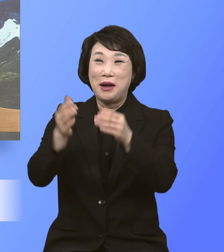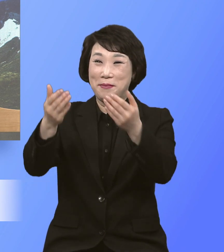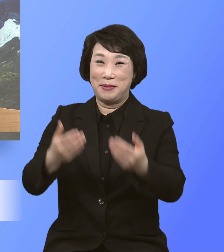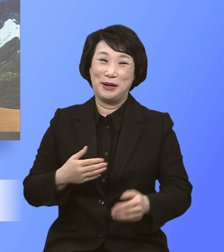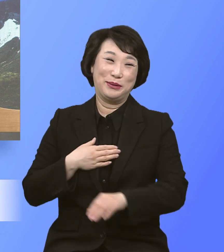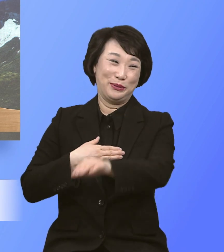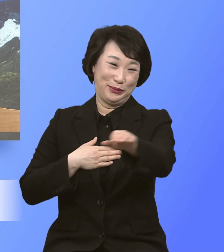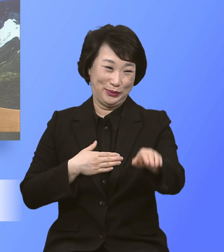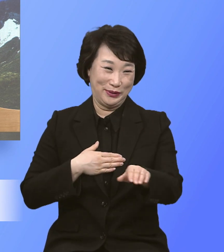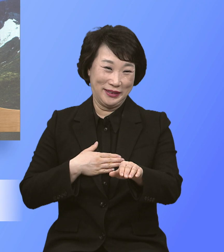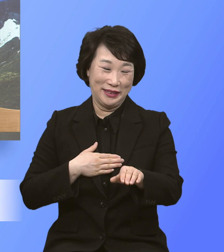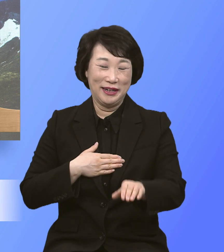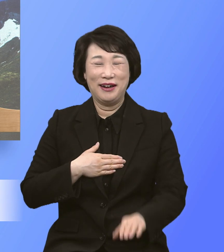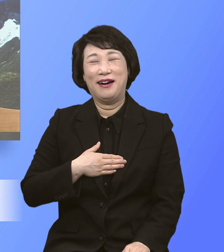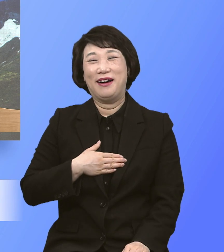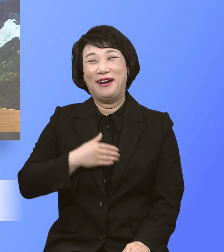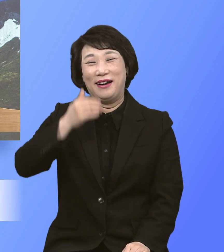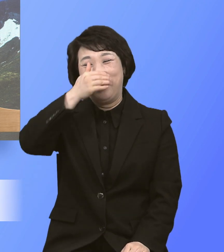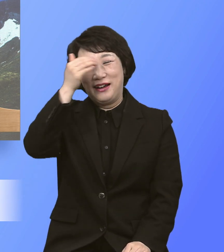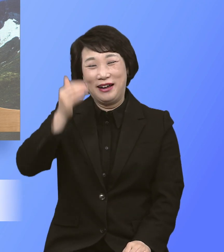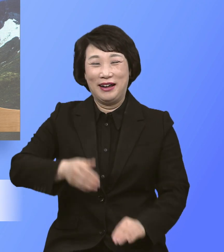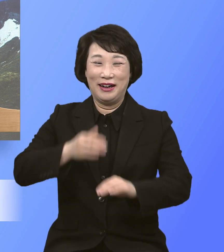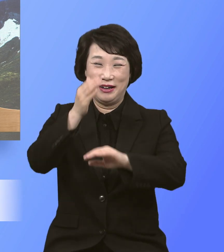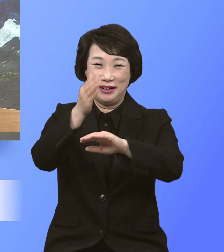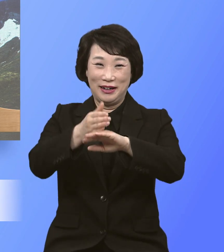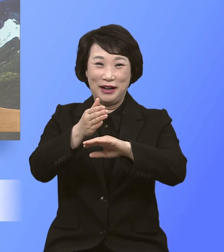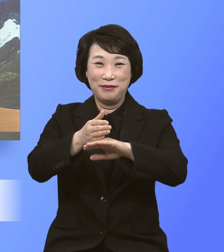받았으니 얼마나 감사합니다.